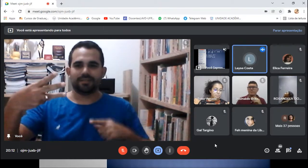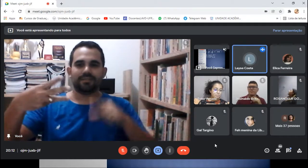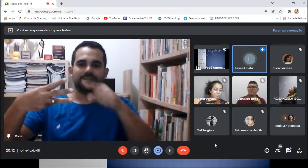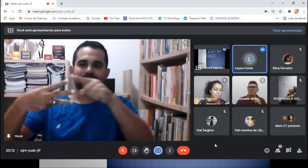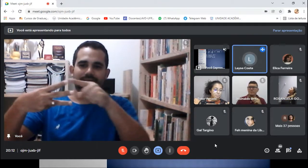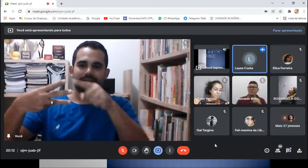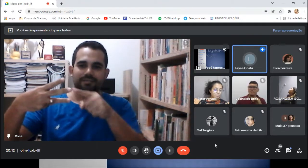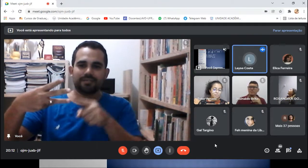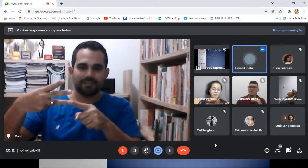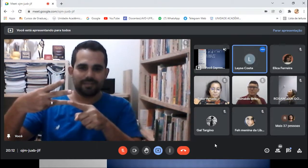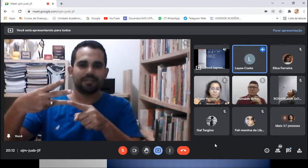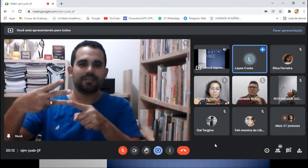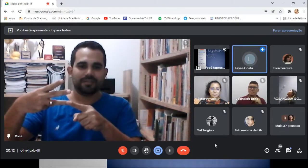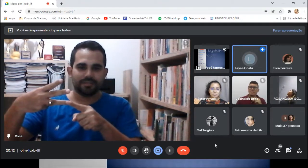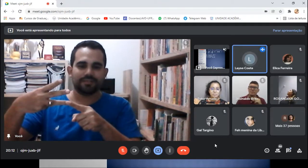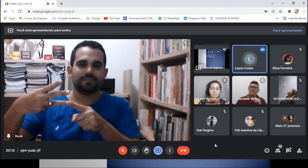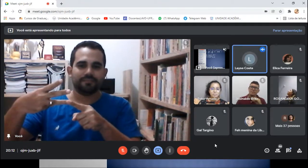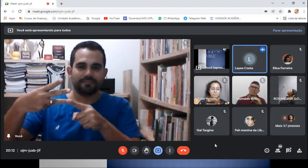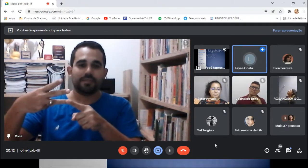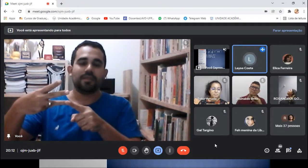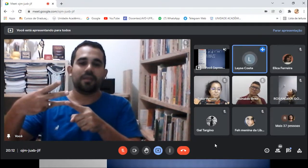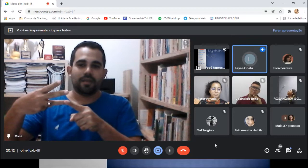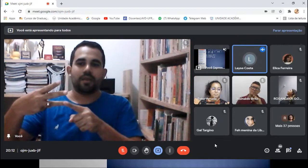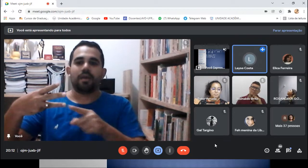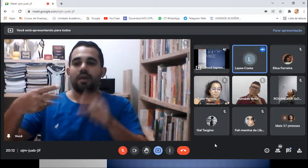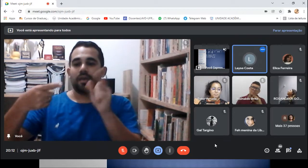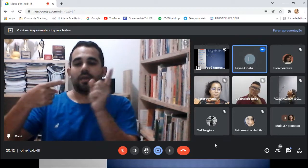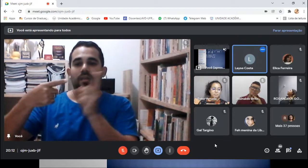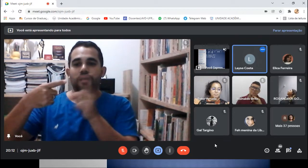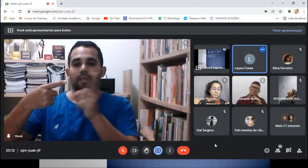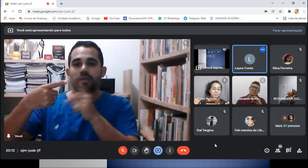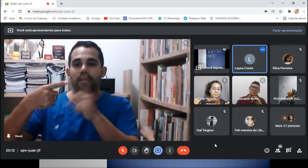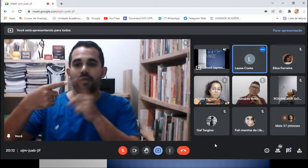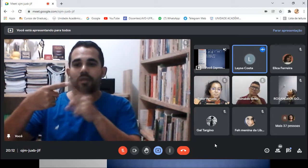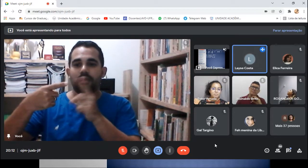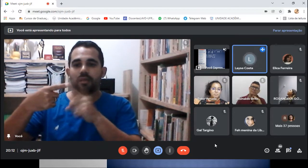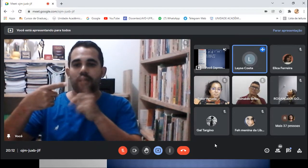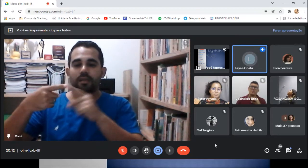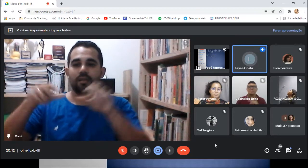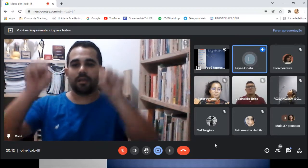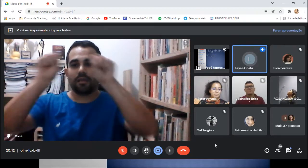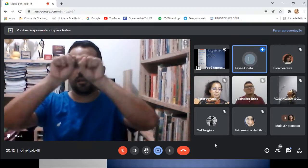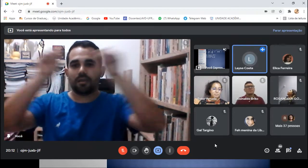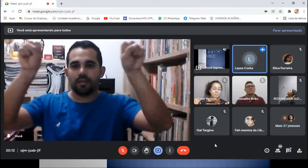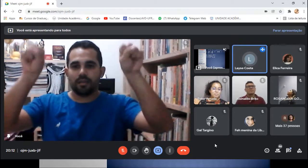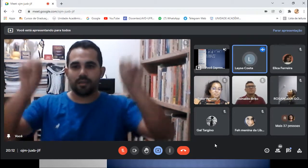sigmanologia, temos 3 sistemas distintos. O primeiro é este